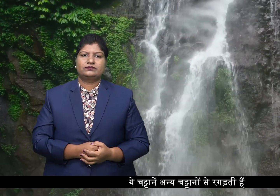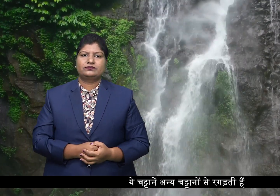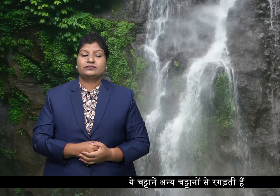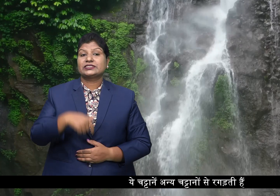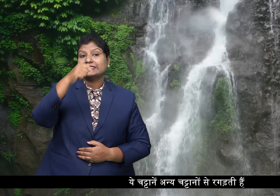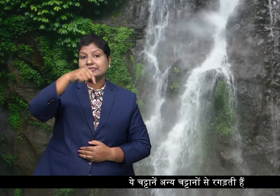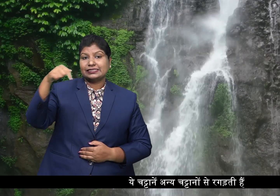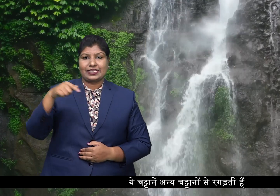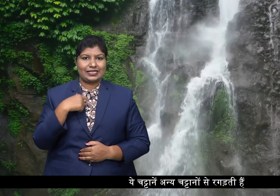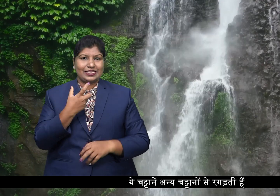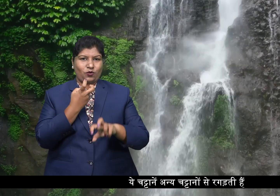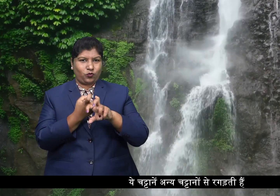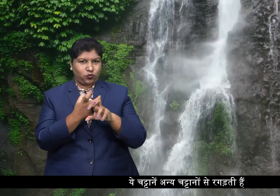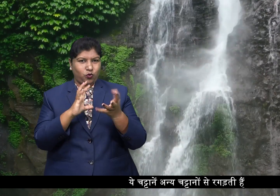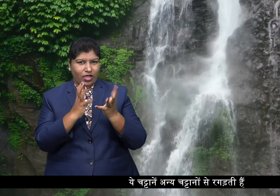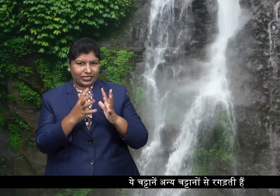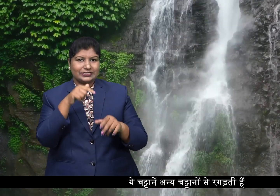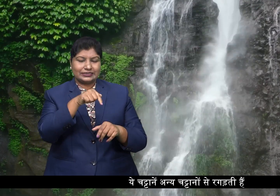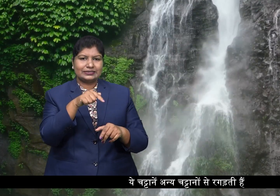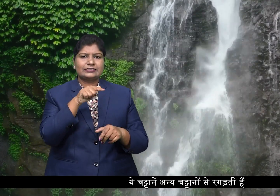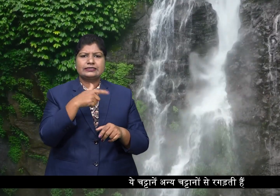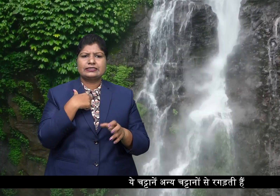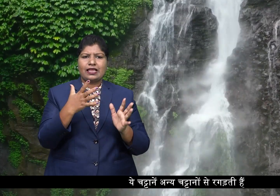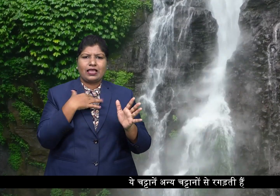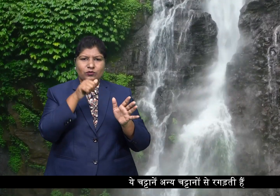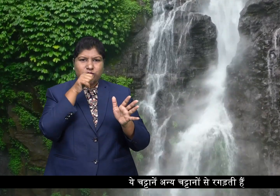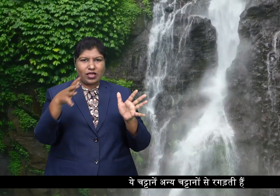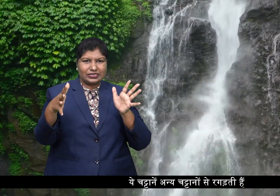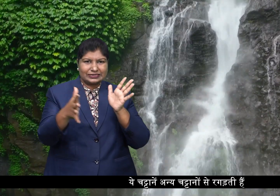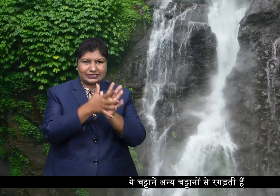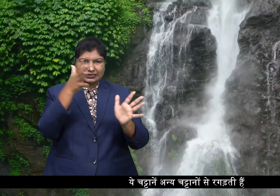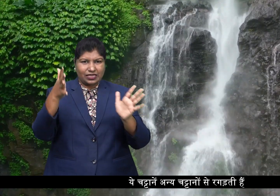ये चट्टानें अन्य चट्टानों से रगड़ती है